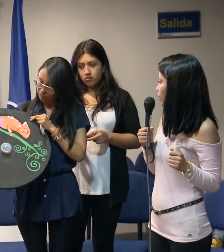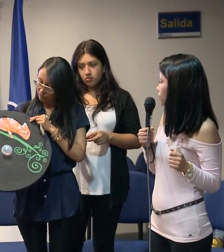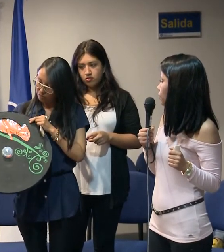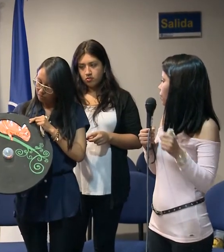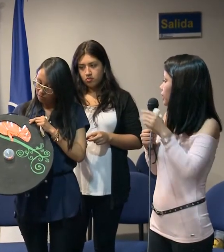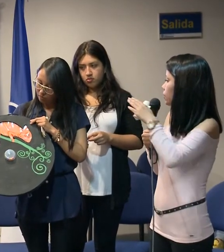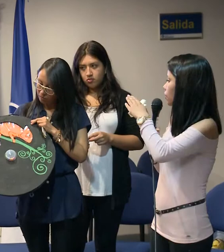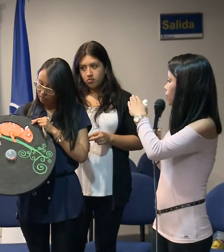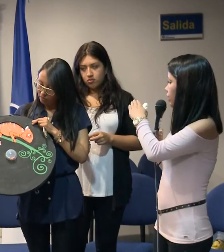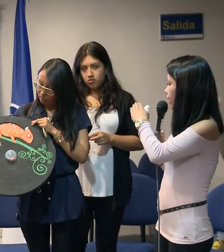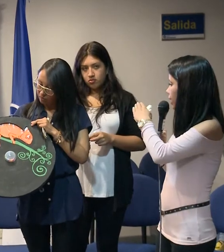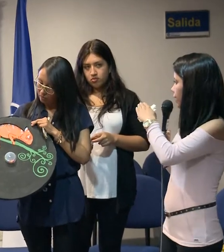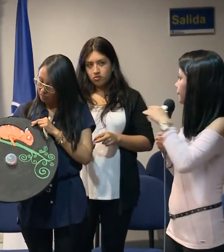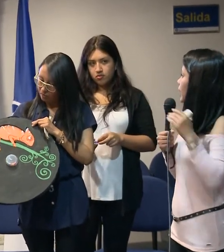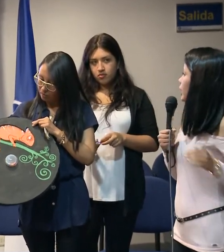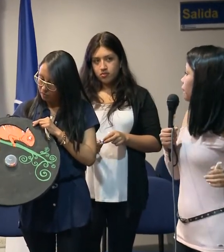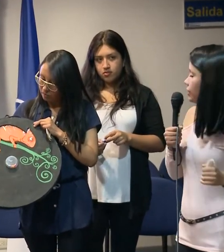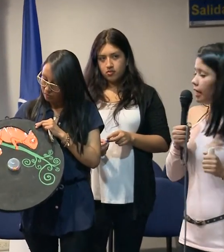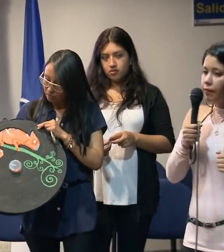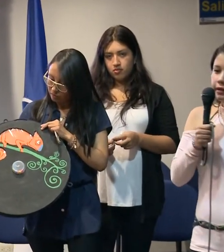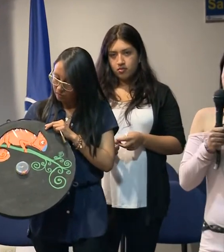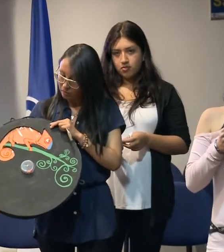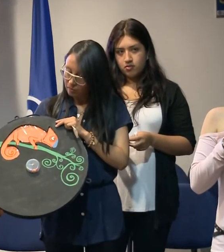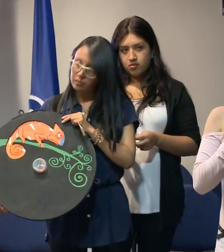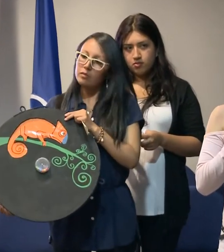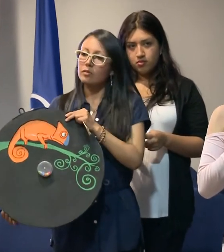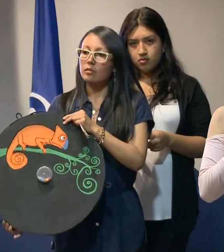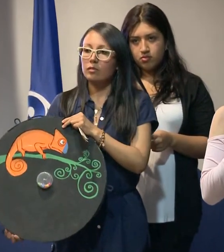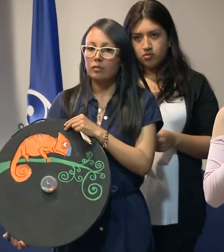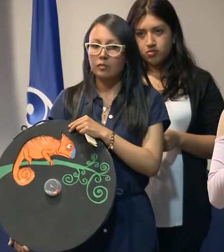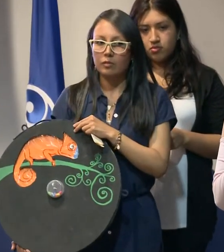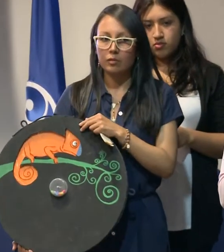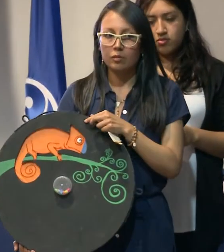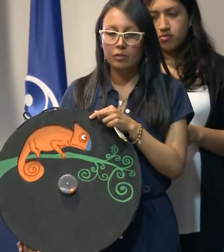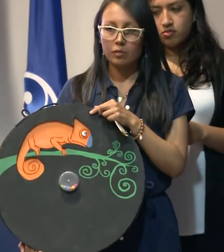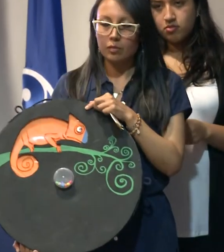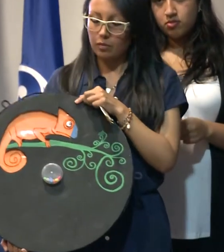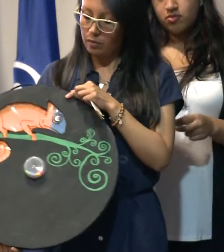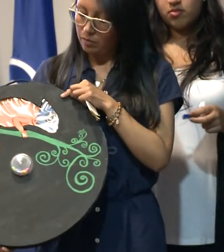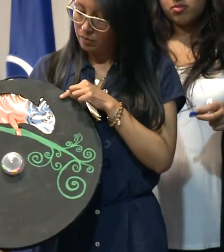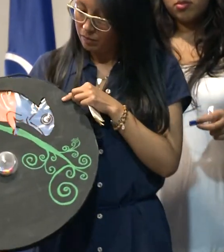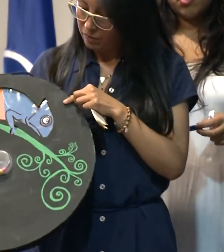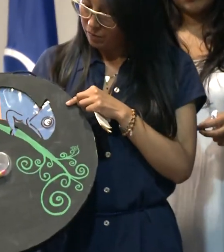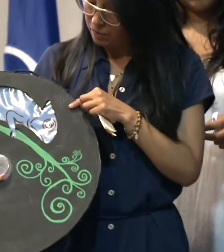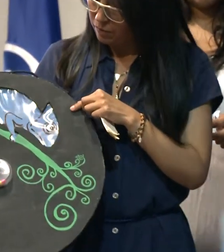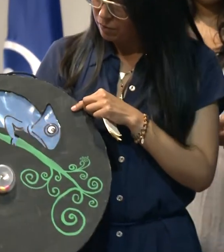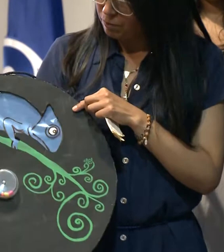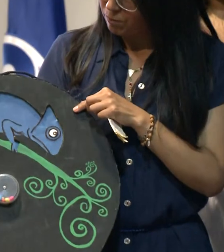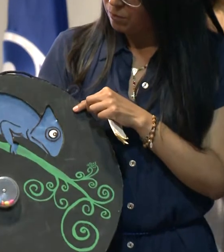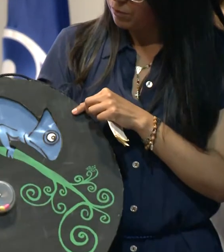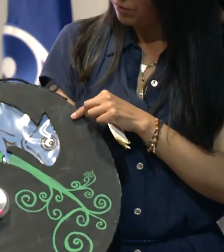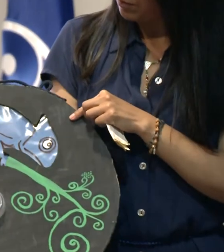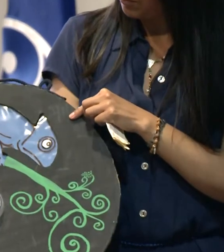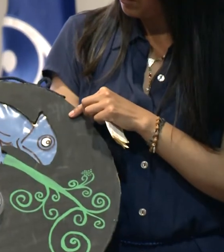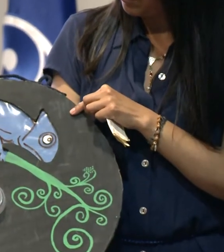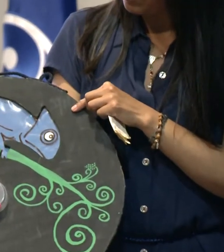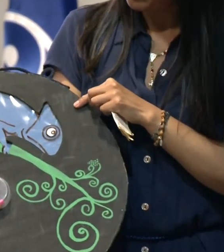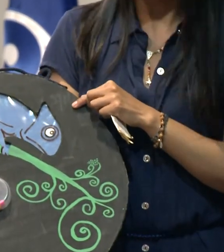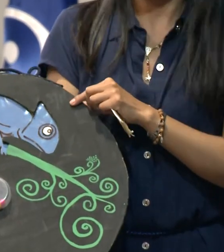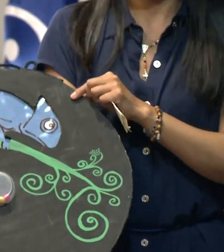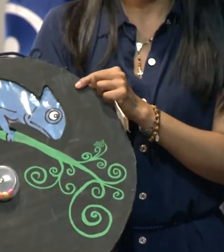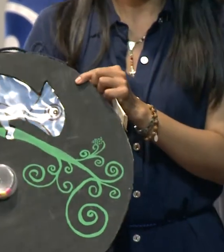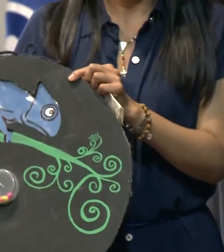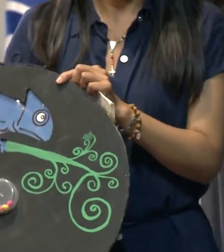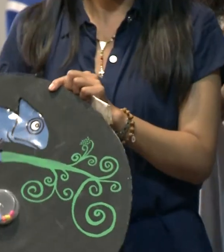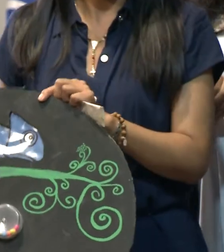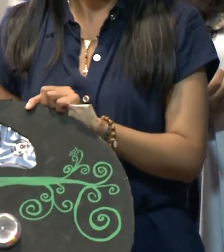el momento con el color naranja. Y finalmente, en el momento de postlectura, con el color azul. ¿Por qué quisimos hacer esto? Porque nos dimos